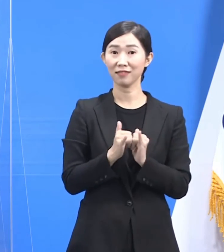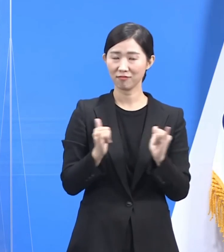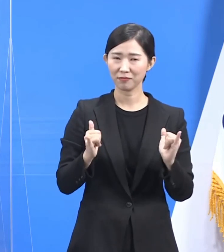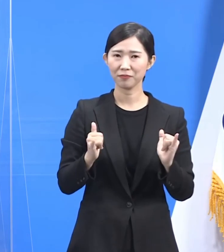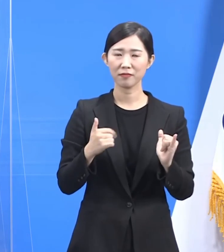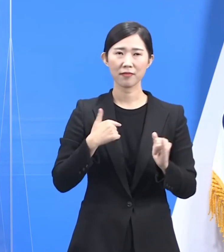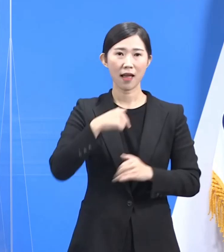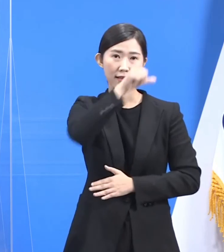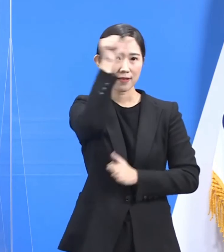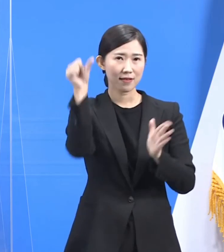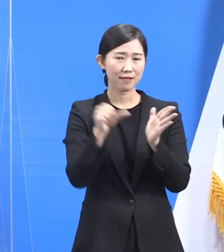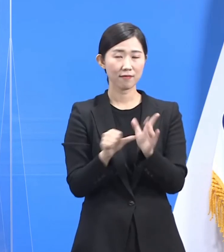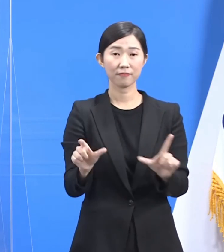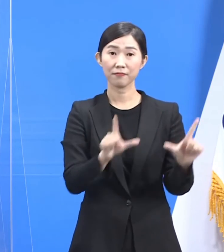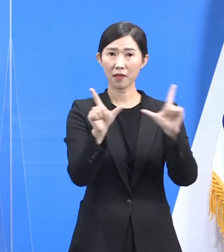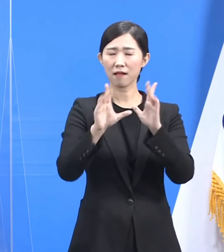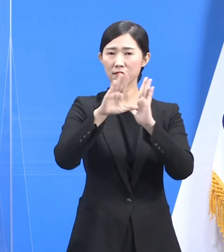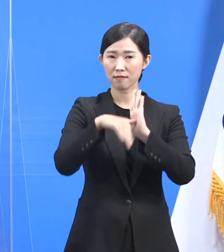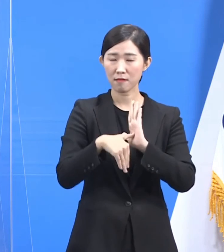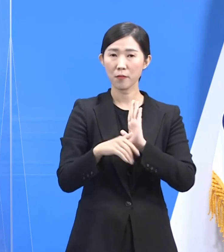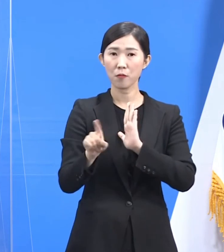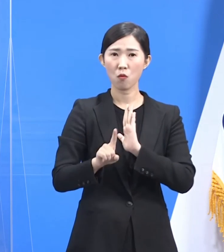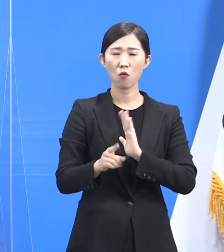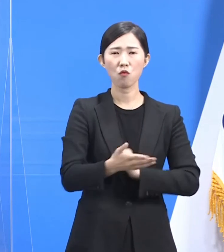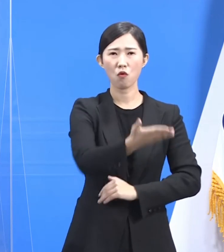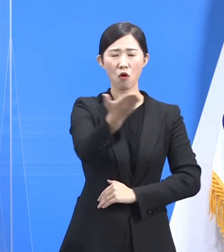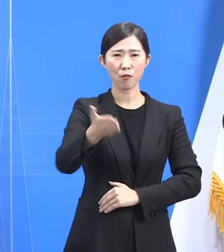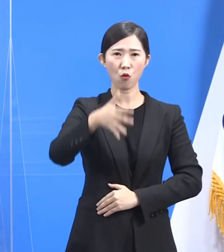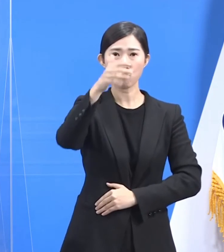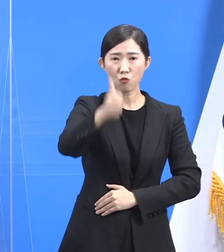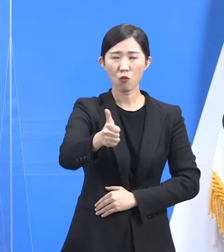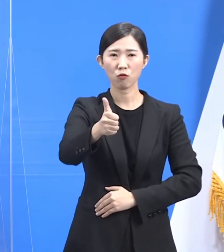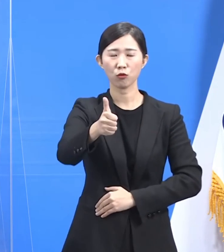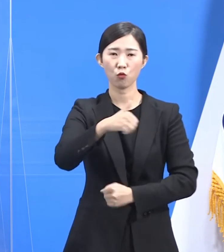인생을 살아가면서도 결코 우리 주권자들께